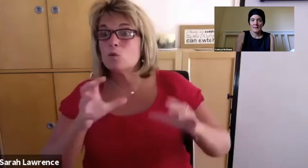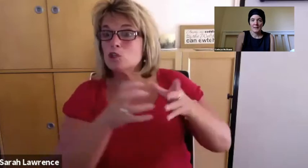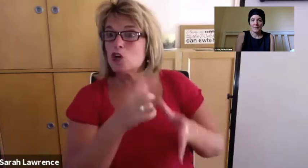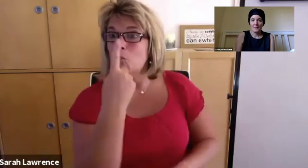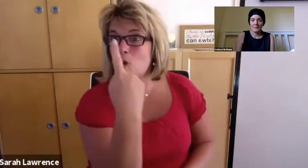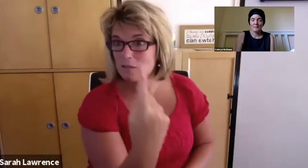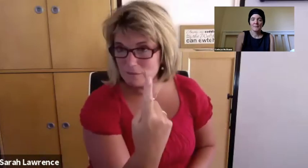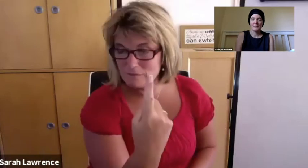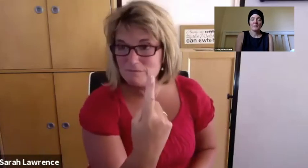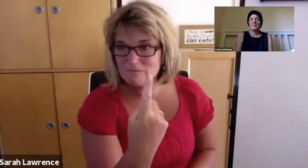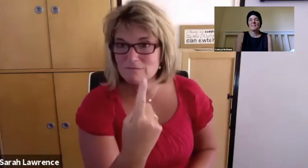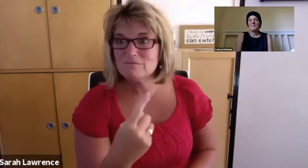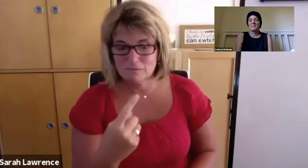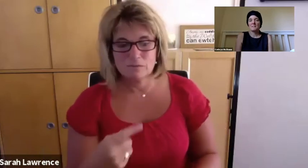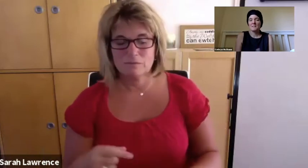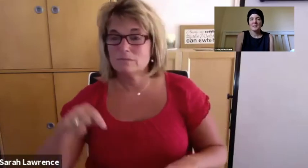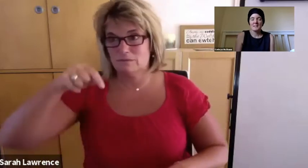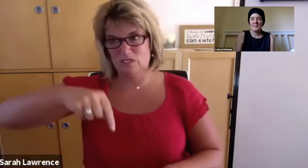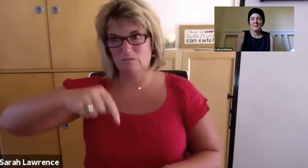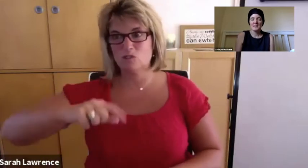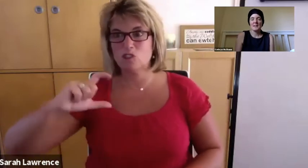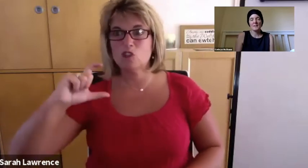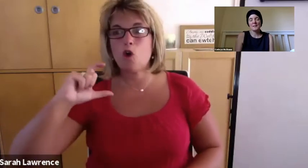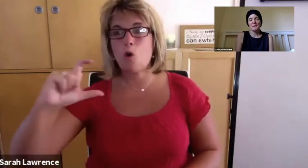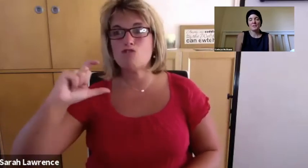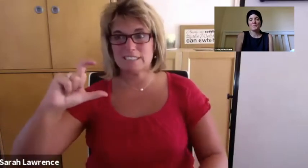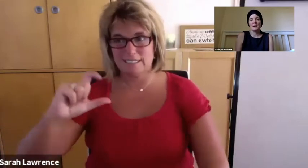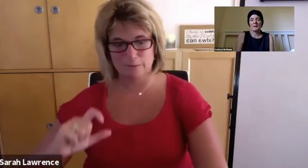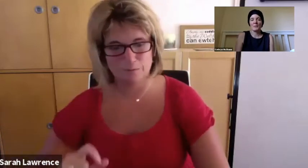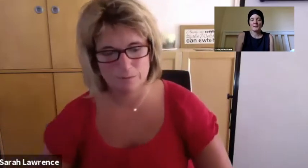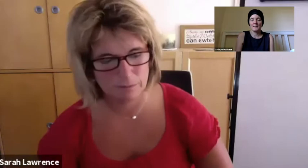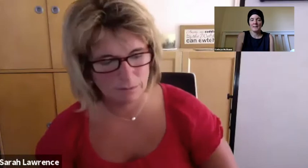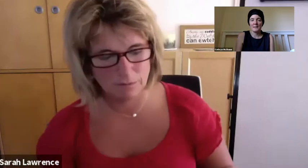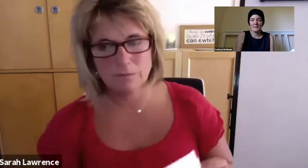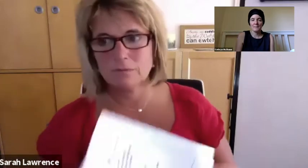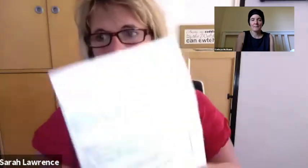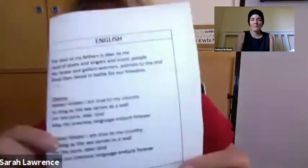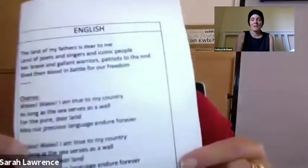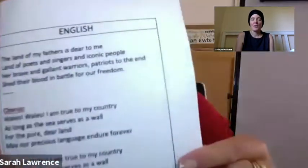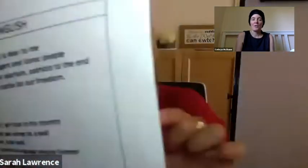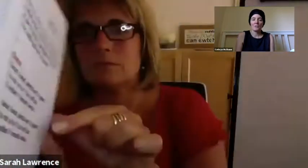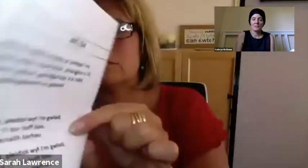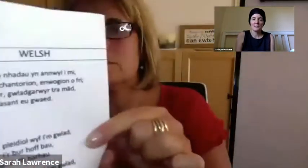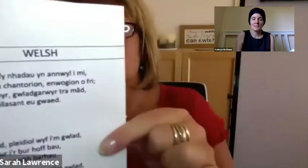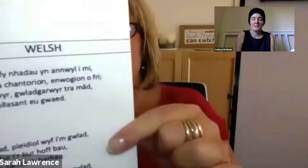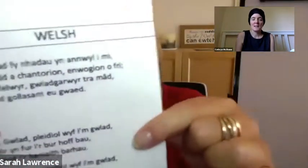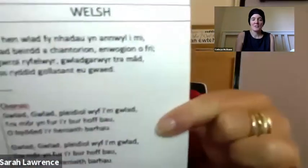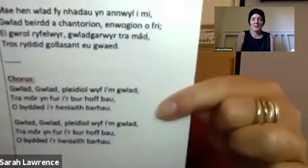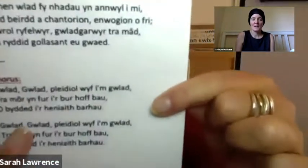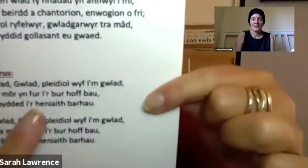Nawr, byddwn ni'n dilyn yr un patrwm a gweithdi un. Ond, dyn ni'n edrych ar y